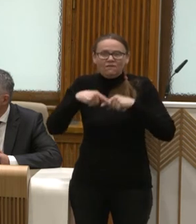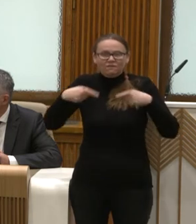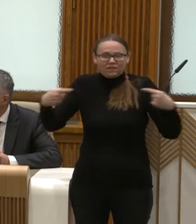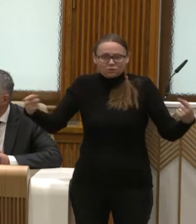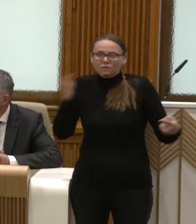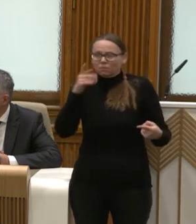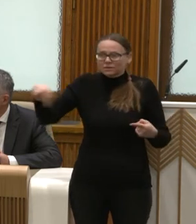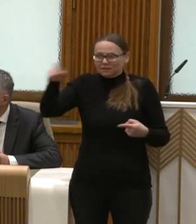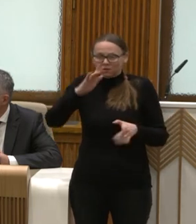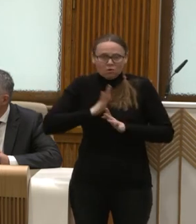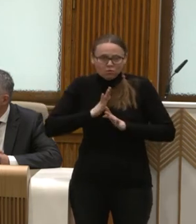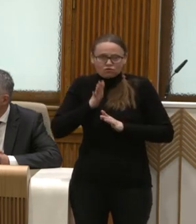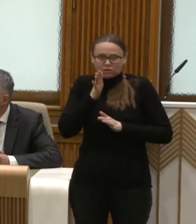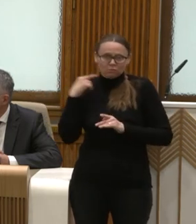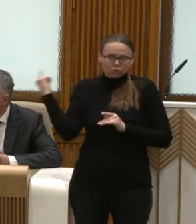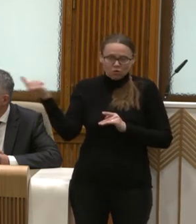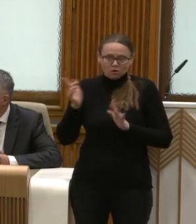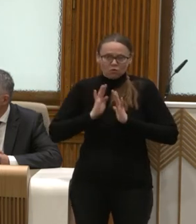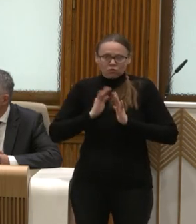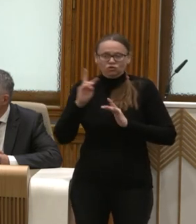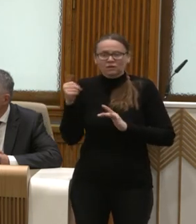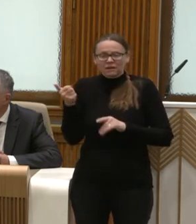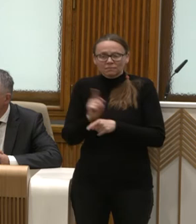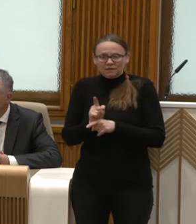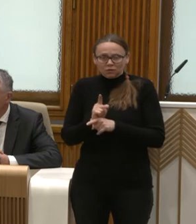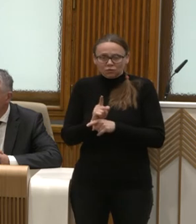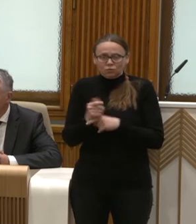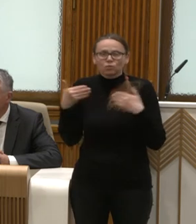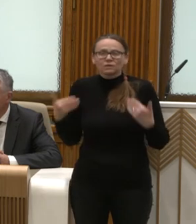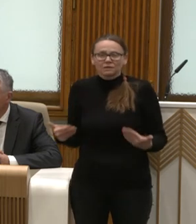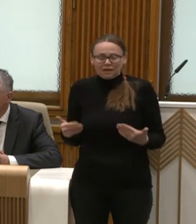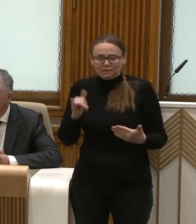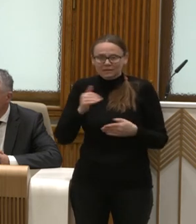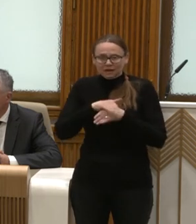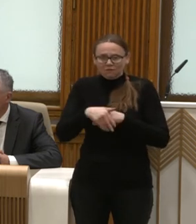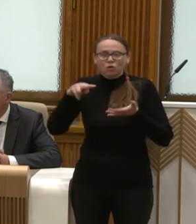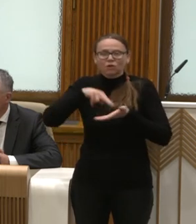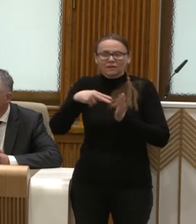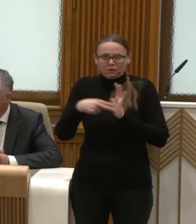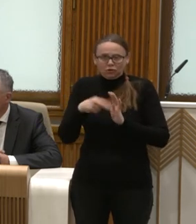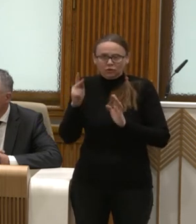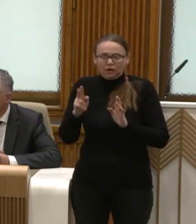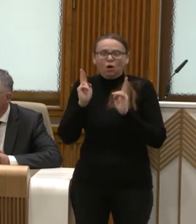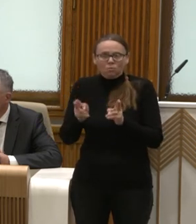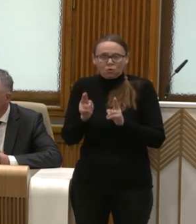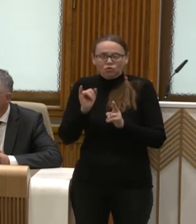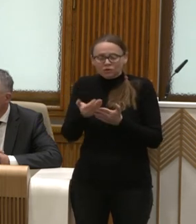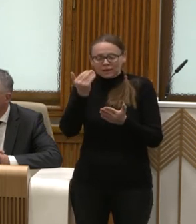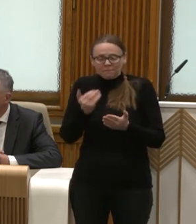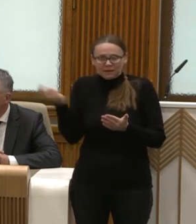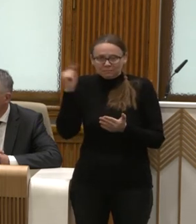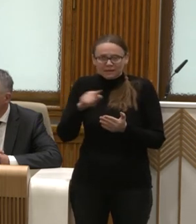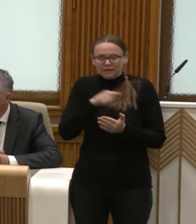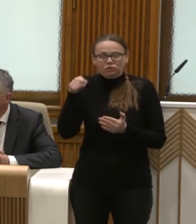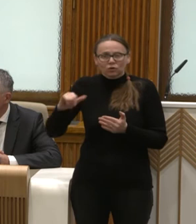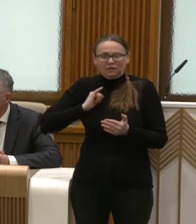Boste vi ogrožen, bomo mi ogrožen v nekem trenutku. Danes je na voljo tehnologija, ki omogoča, da prej prijete do teh